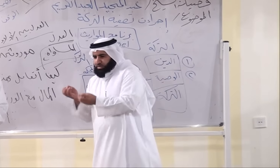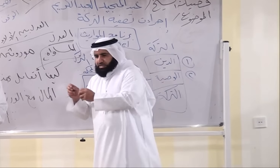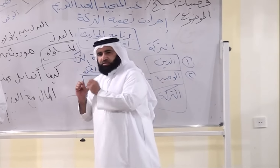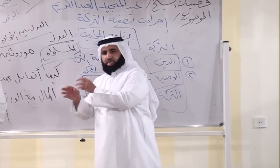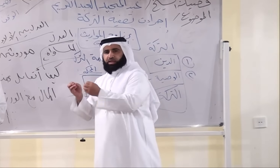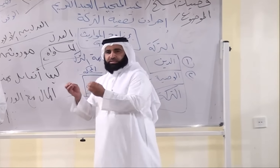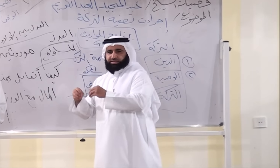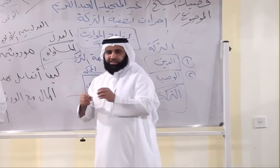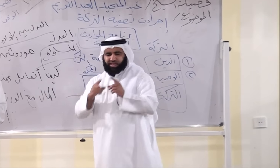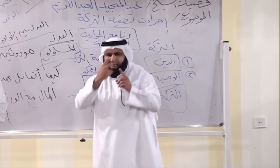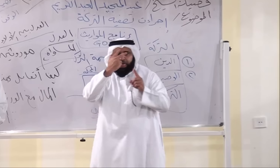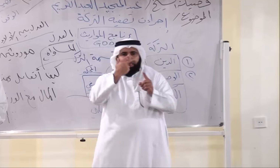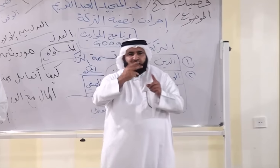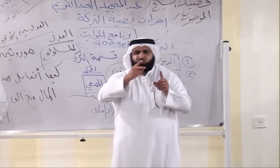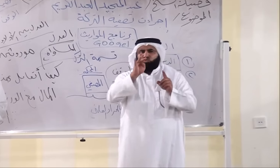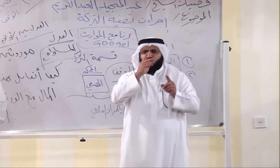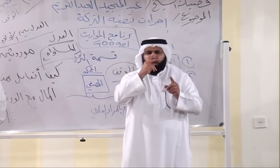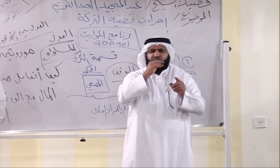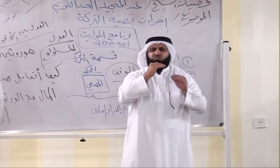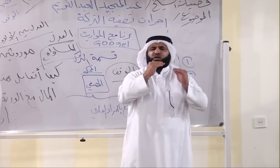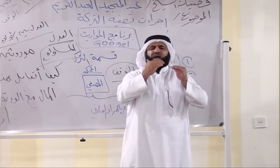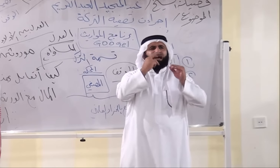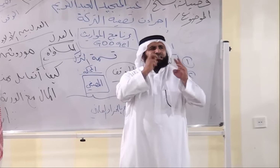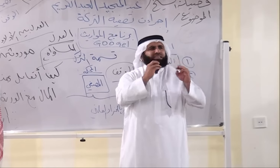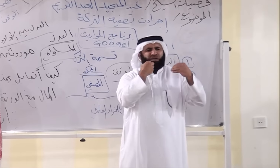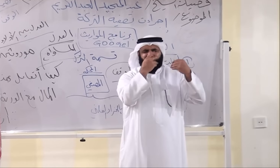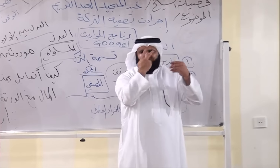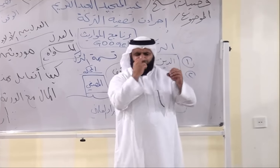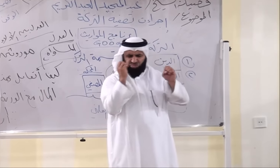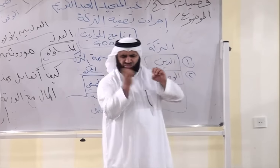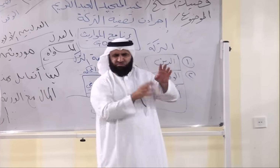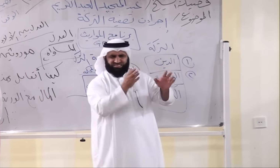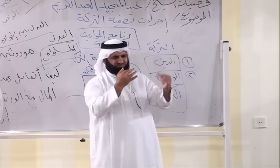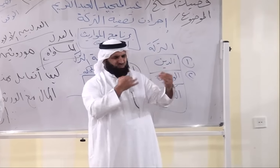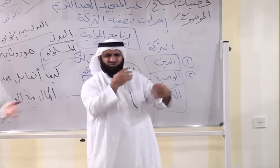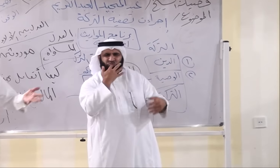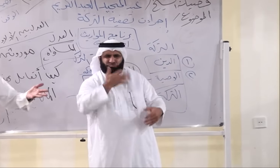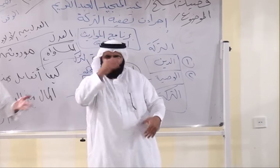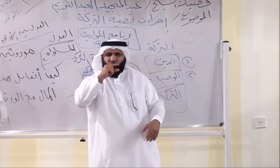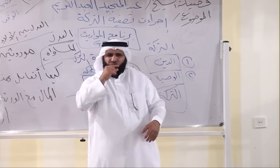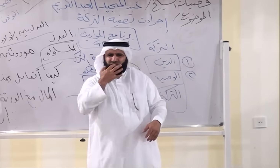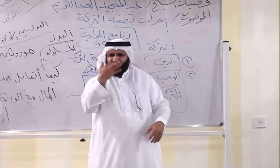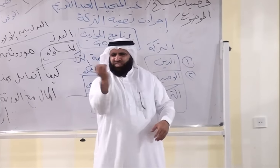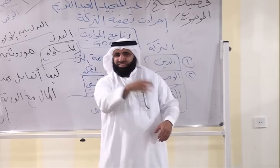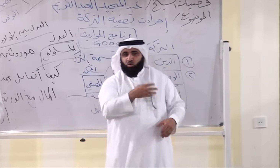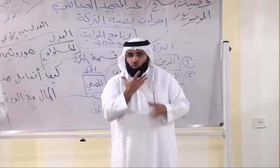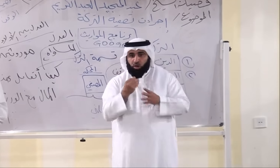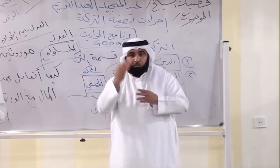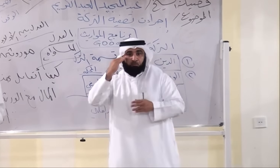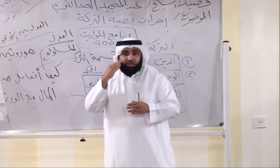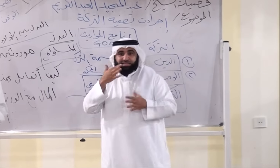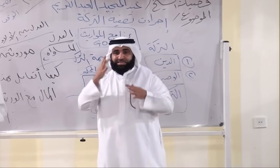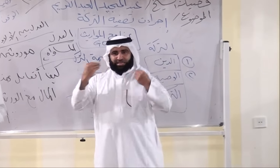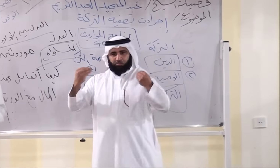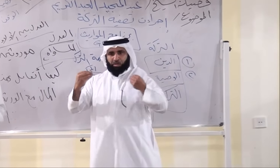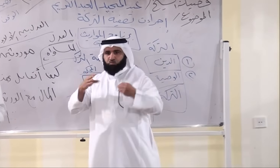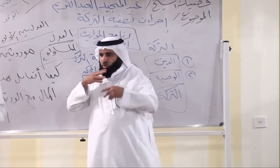ما عنده ولا شقة، والولد الثاني عنده ملايين قاعد يلعب فيها، هل هذا